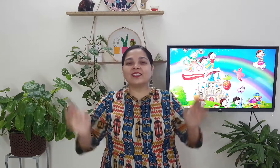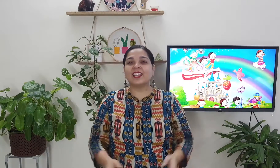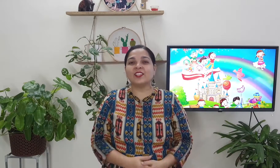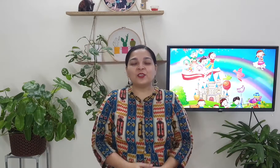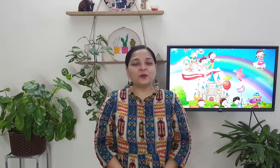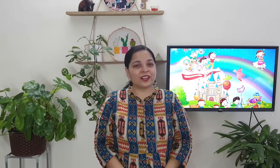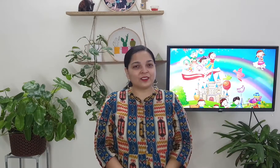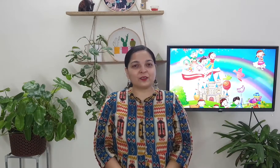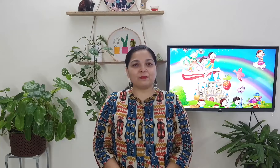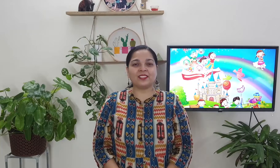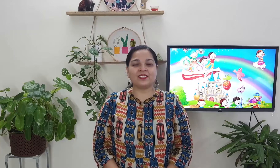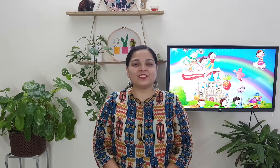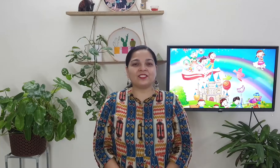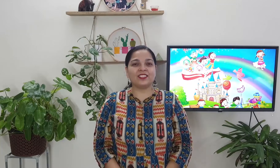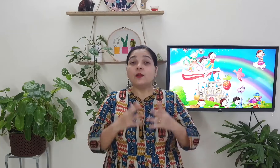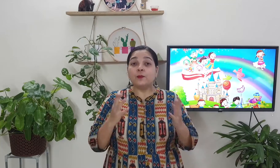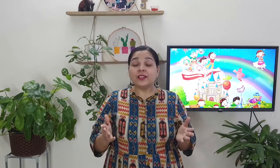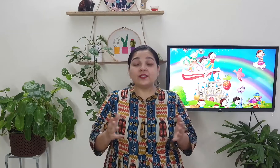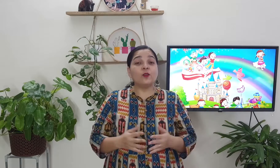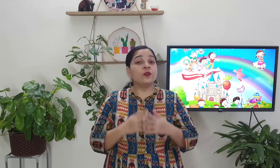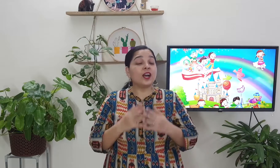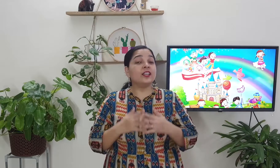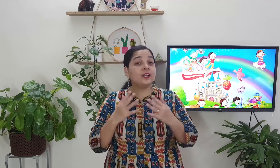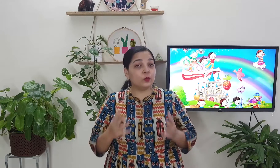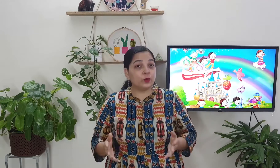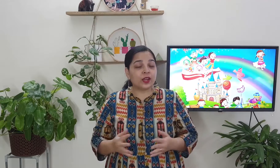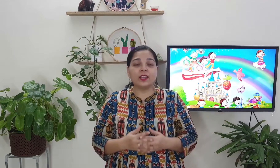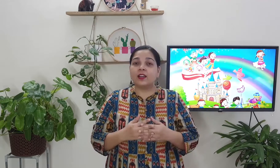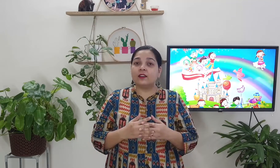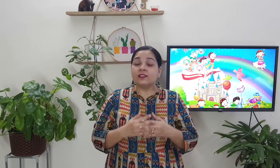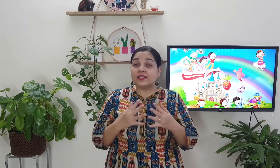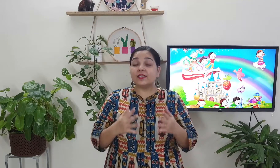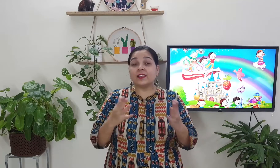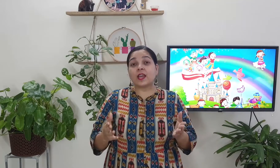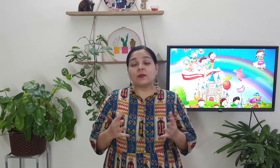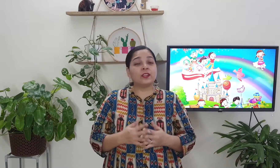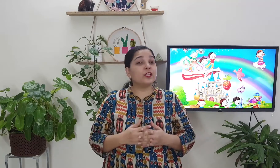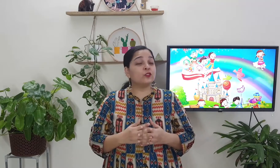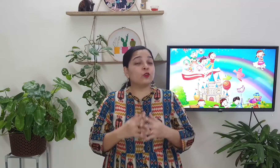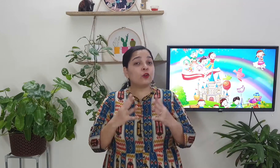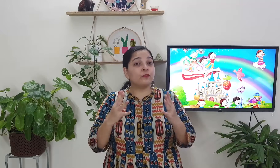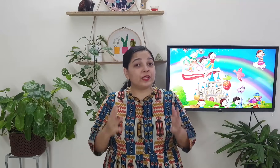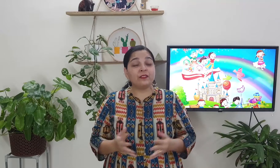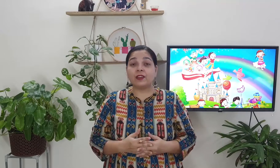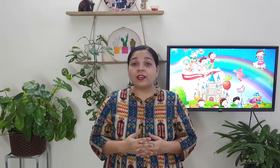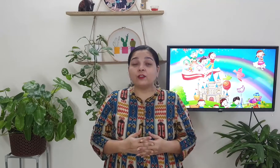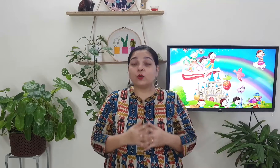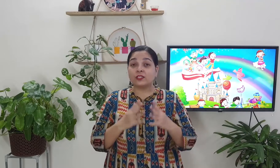நீங்கள் ஆசீர்வதிக்கப்பட்டவர்கள். கர்த்தருக்கு ஸ்தோத்திரம். ஹல்லேலூயா. உங்களுக்கு உடல்நிலை சரியில்லை என்றால் நாங்கள்